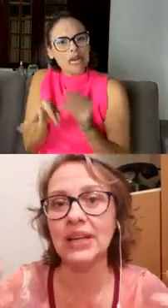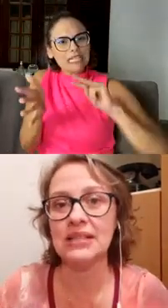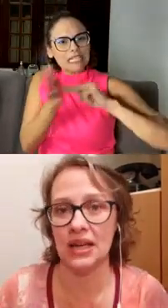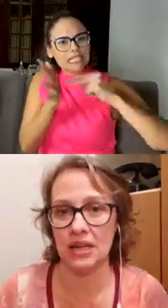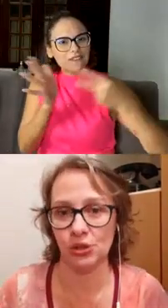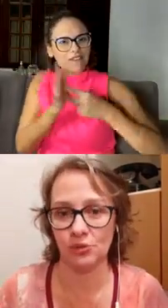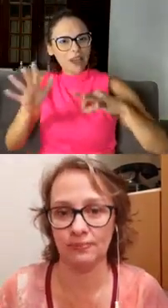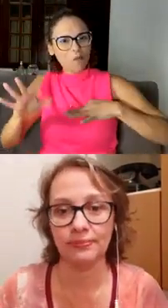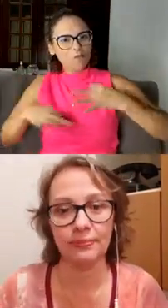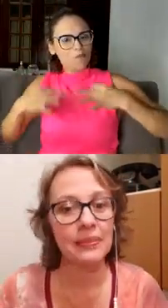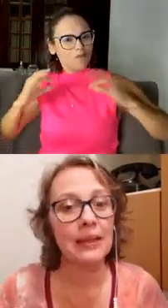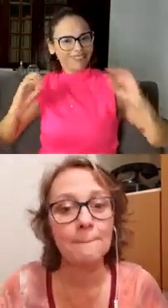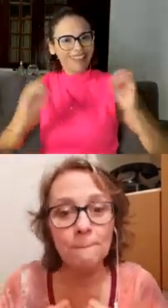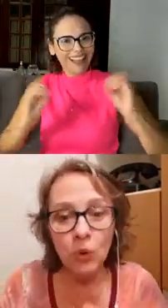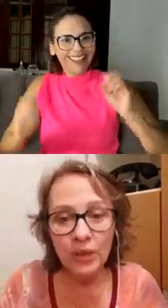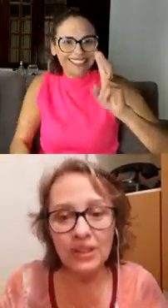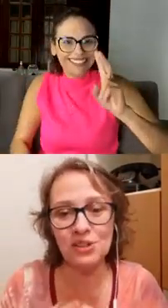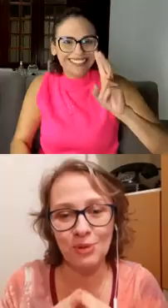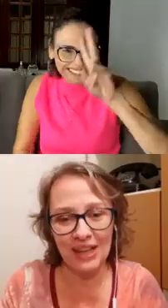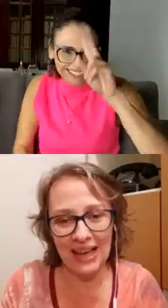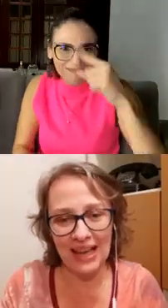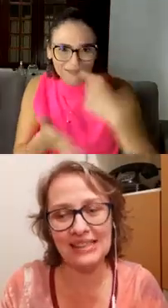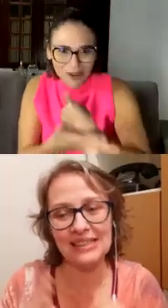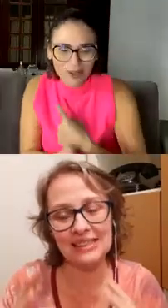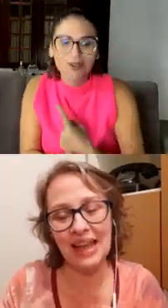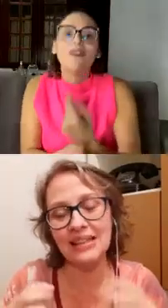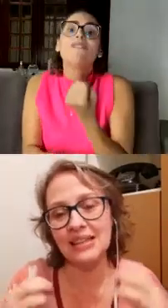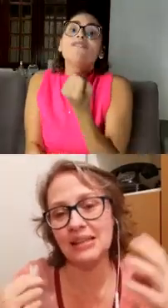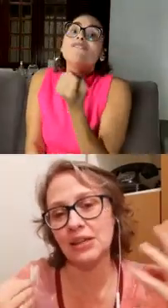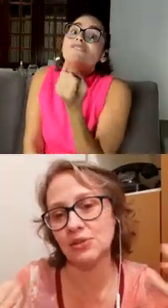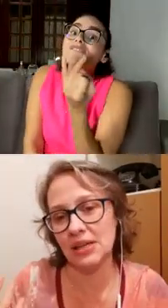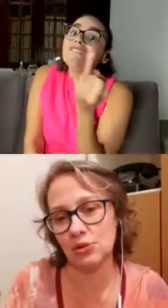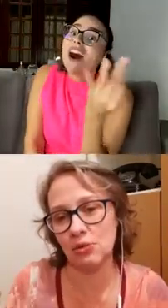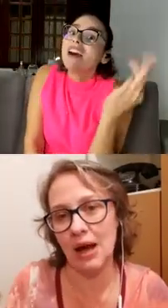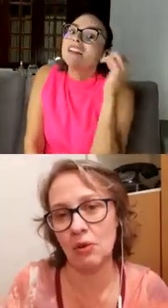com desejo. Muitas